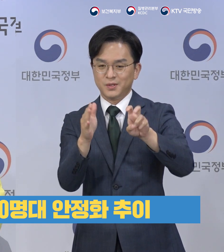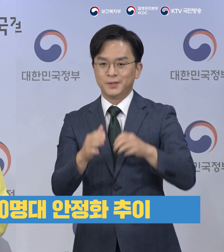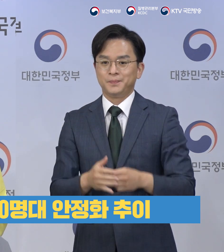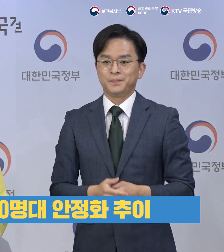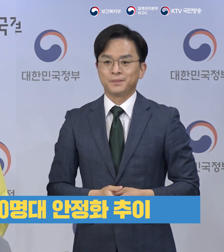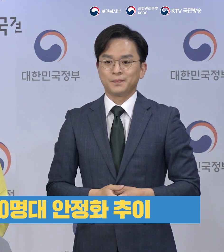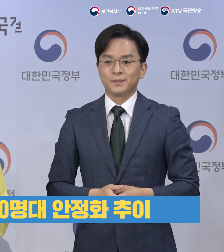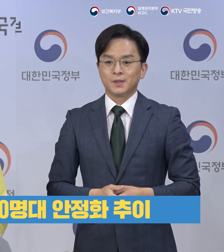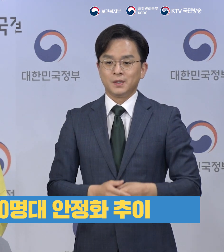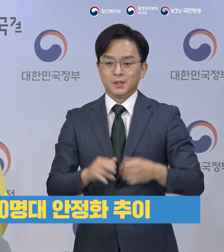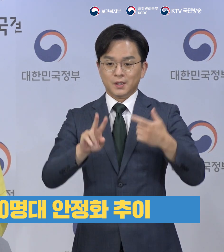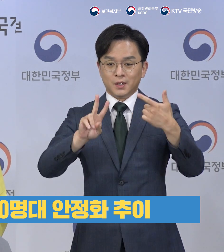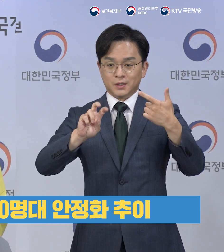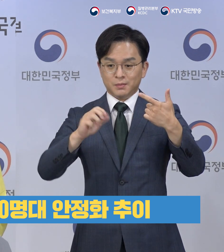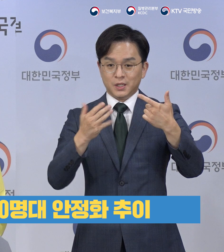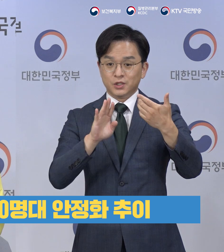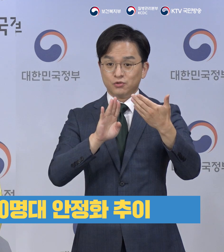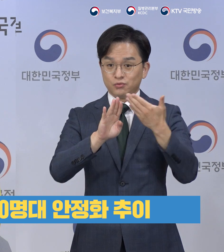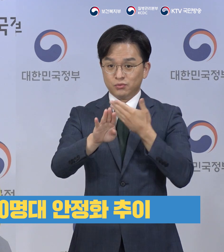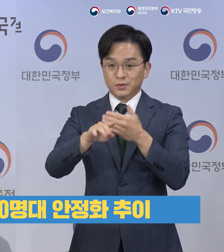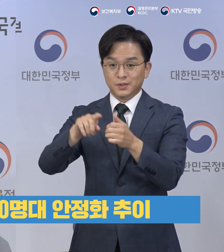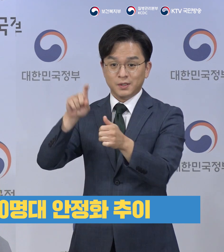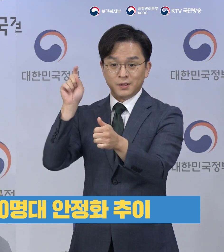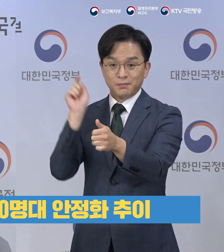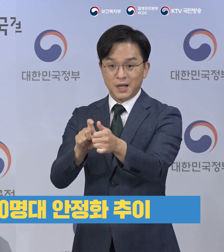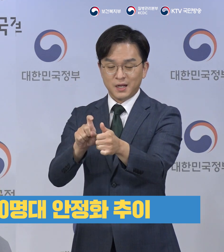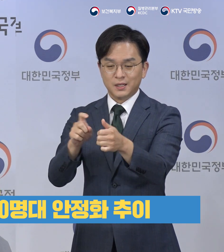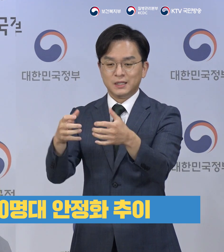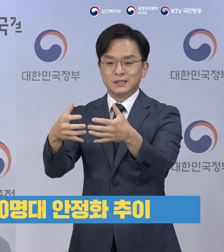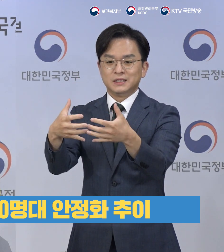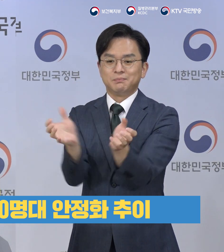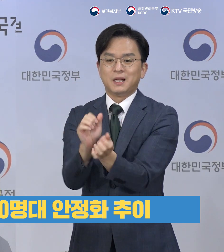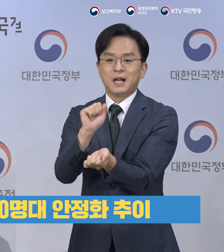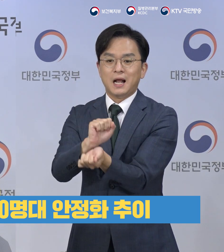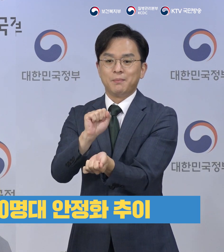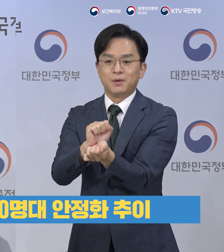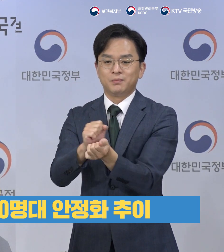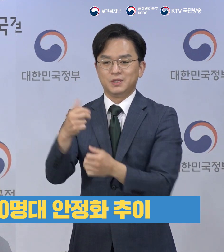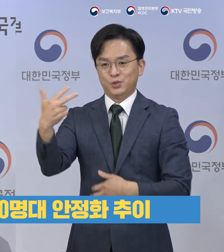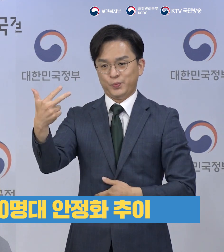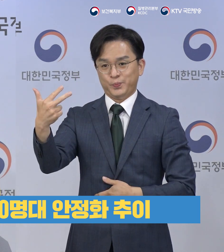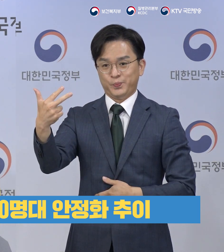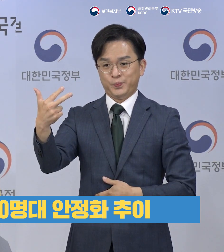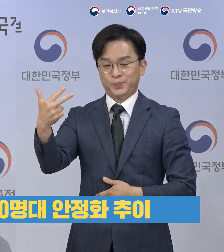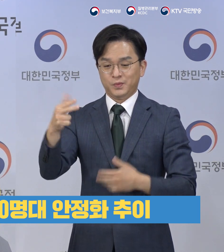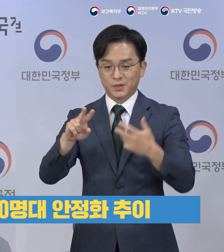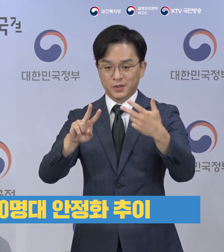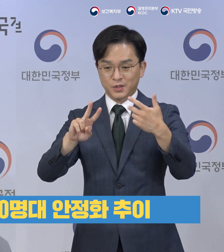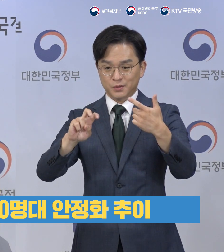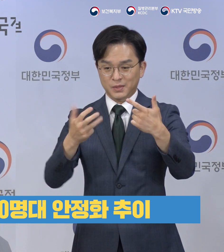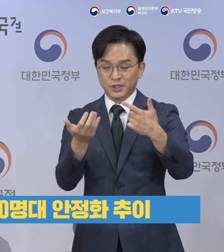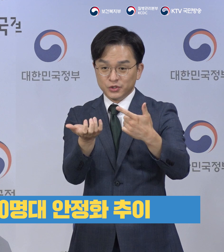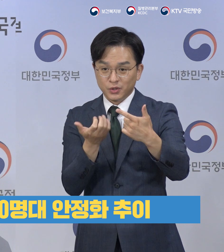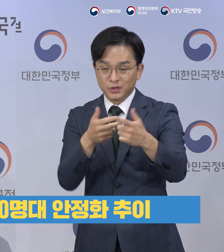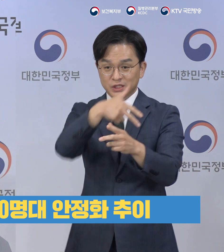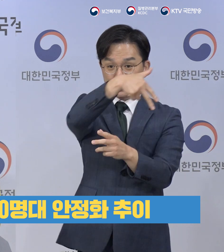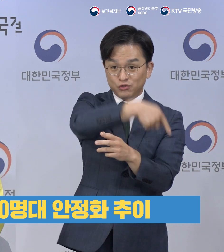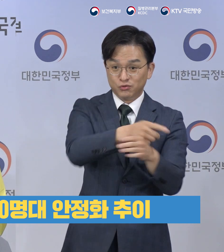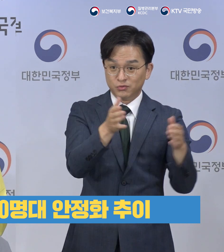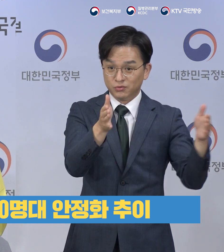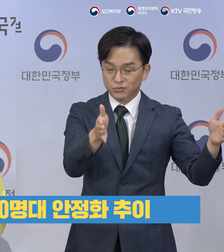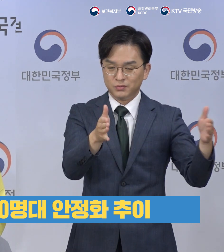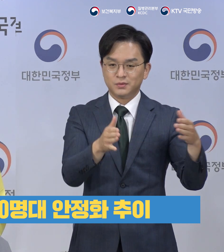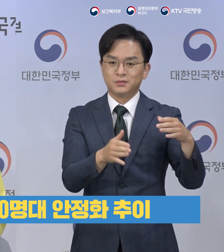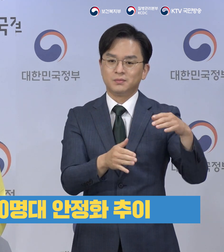최근 2주간의 집단 감염은 7건이 발생하여 그전 2주간의 19건에 비해 발생